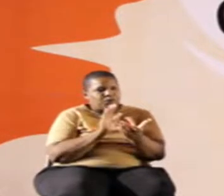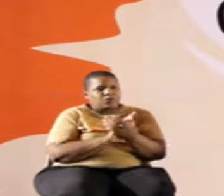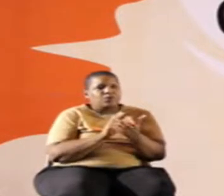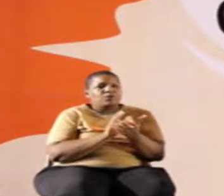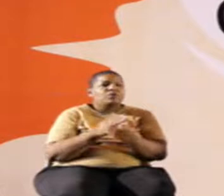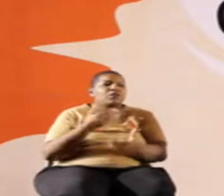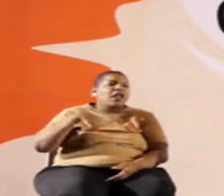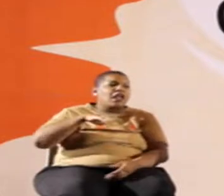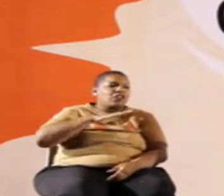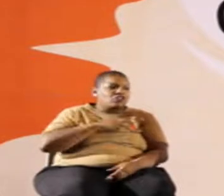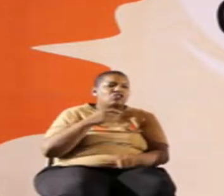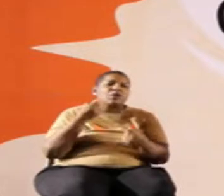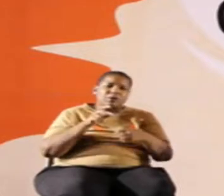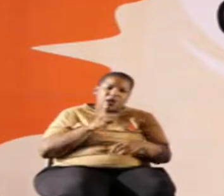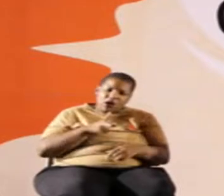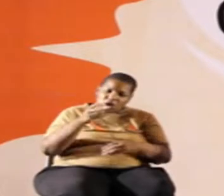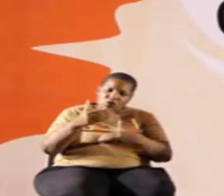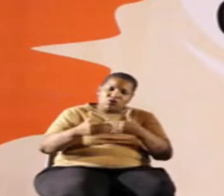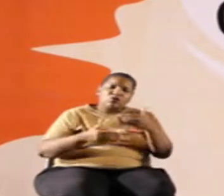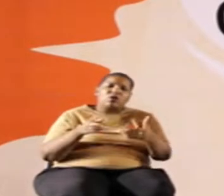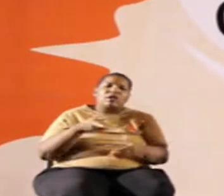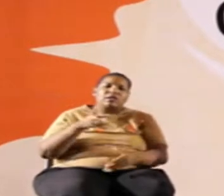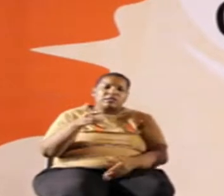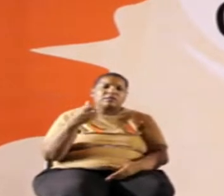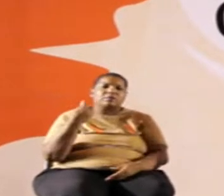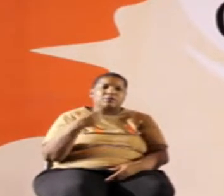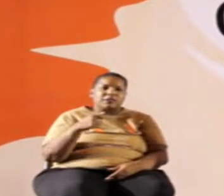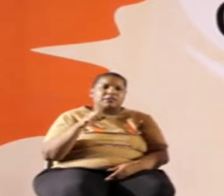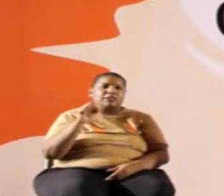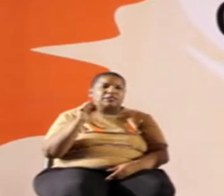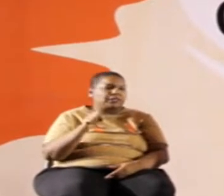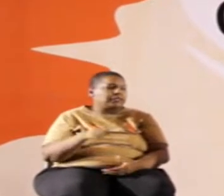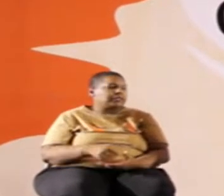precisa continuar sendo o que a gente precisa ser. Né?